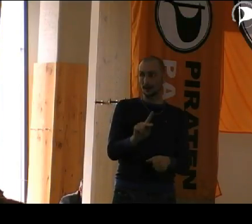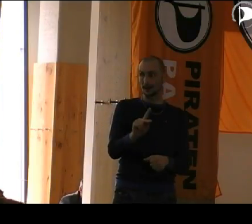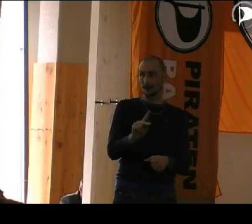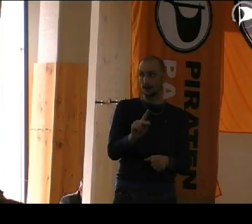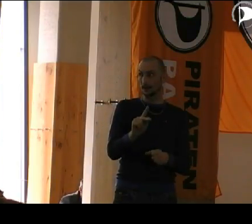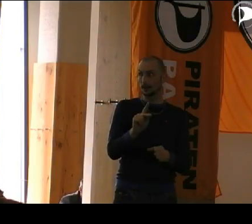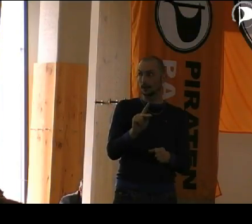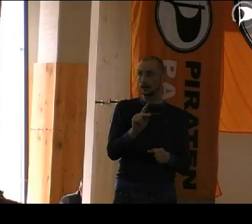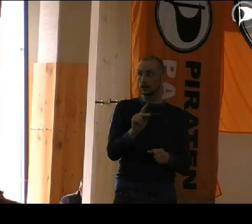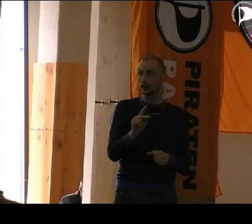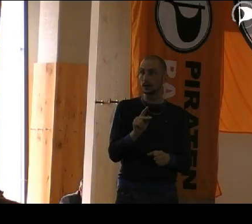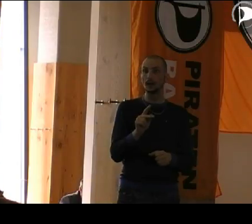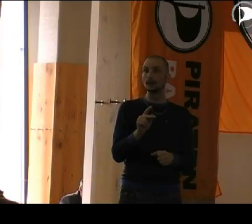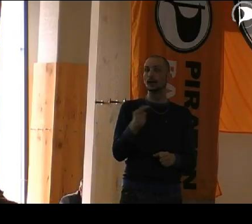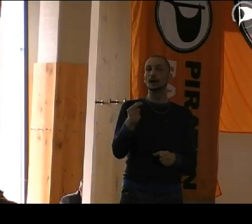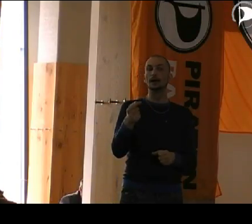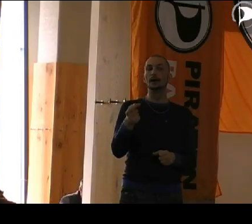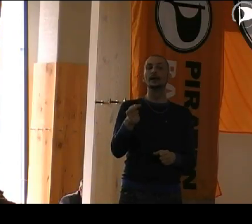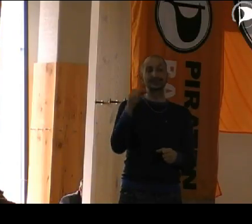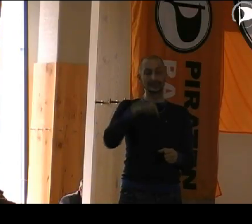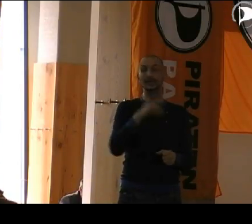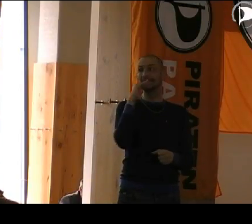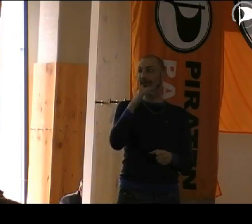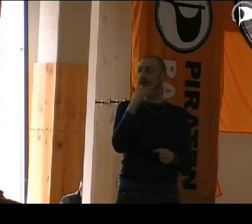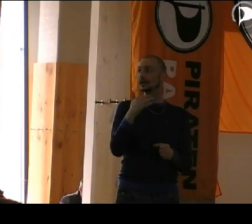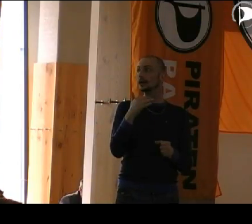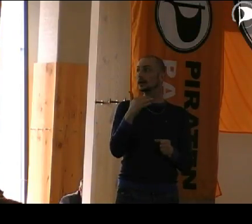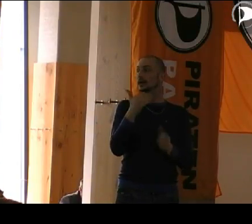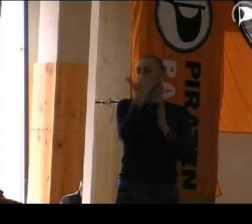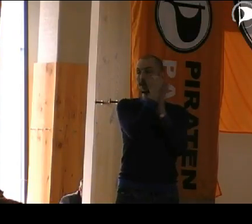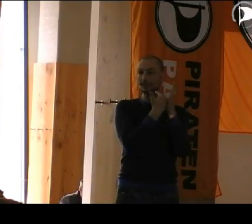ich habe keine gegenrede gesehen damit ist gewinner des sich geschlossen